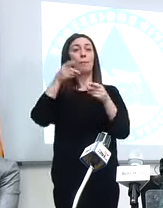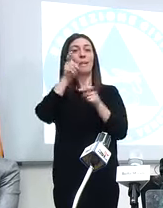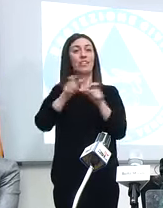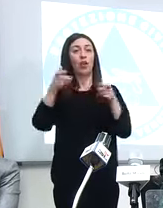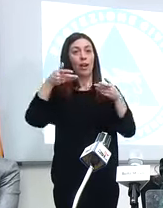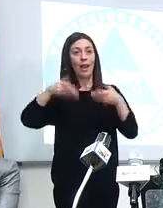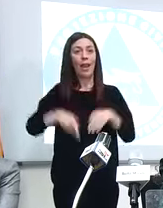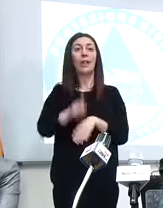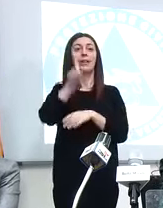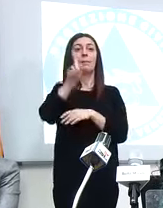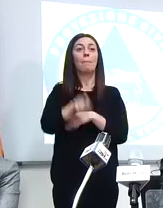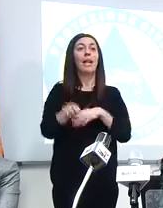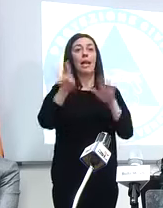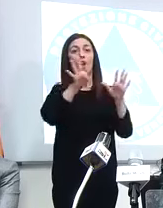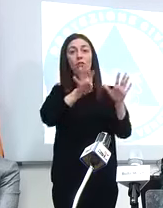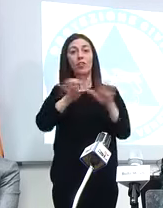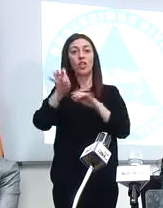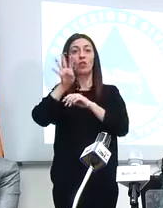1946.